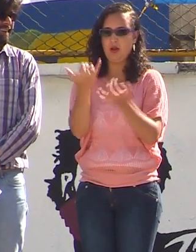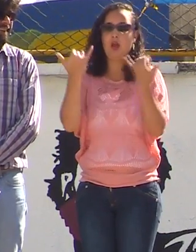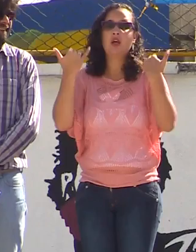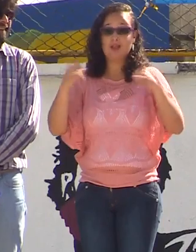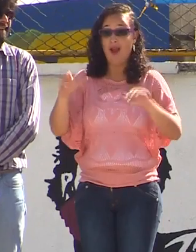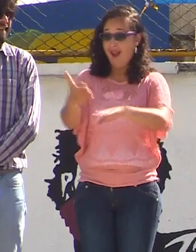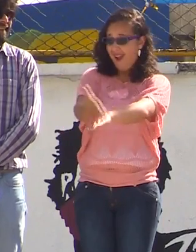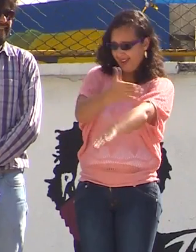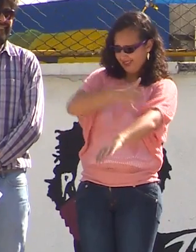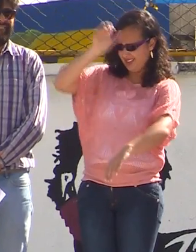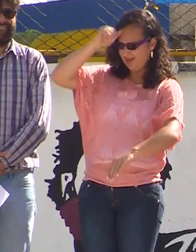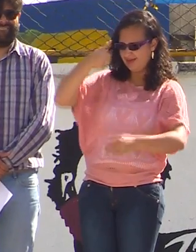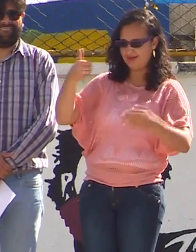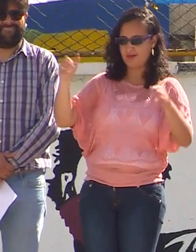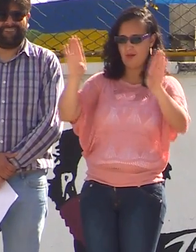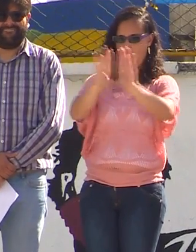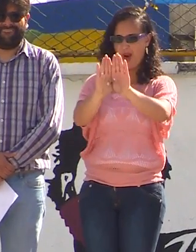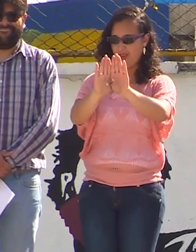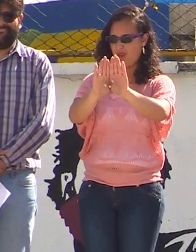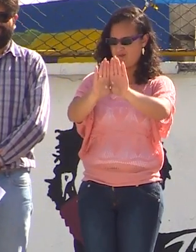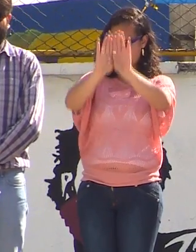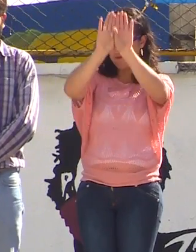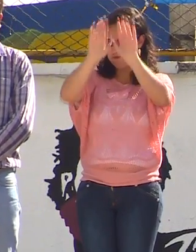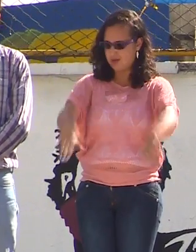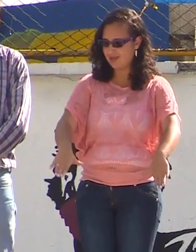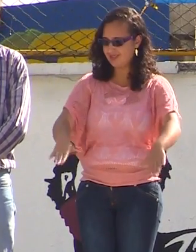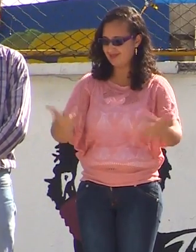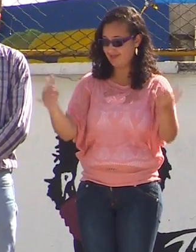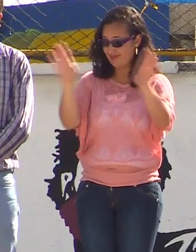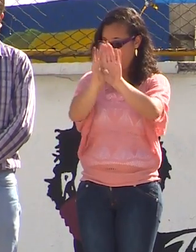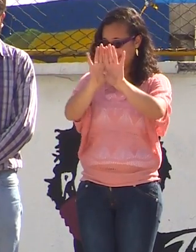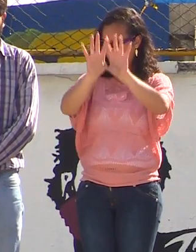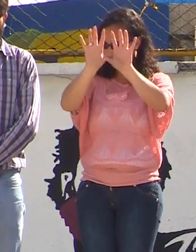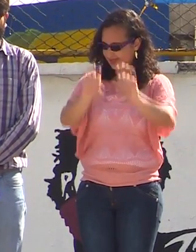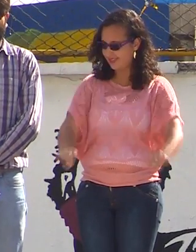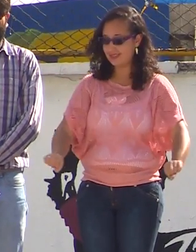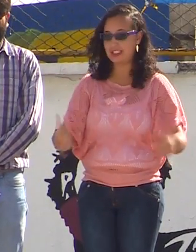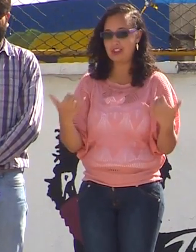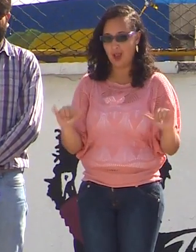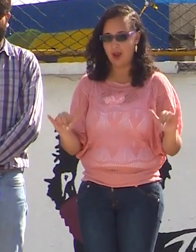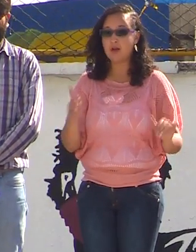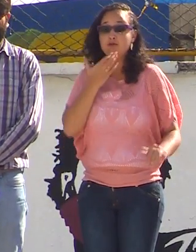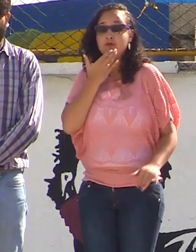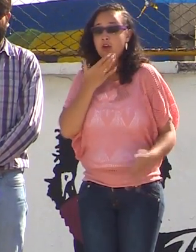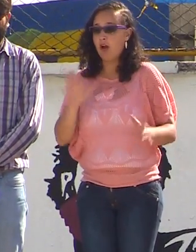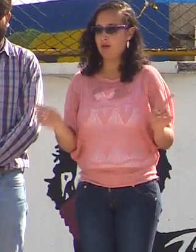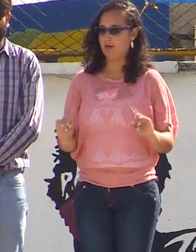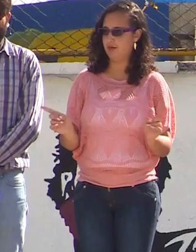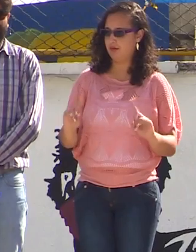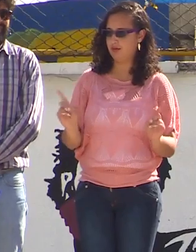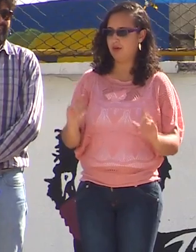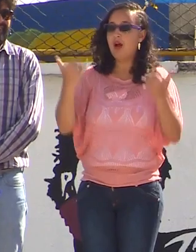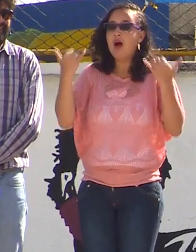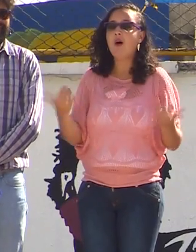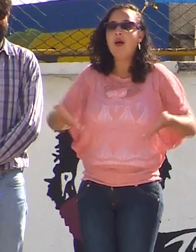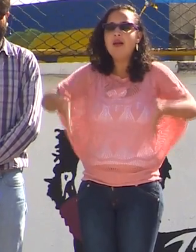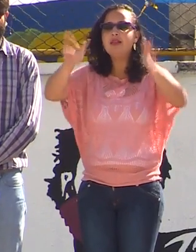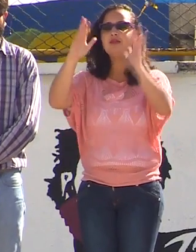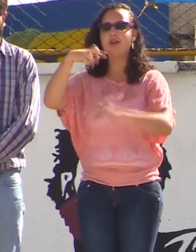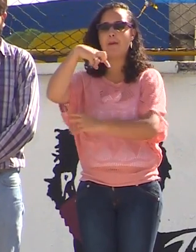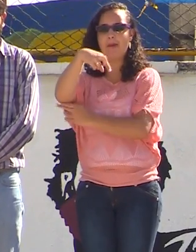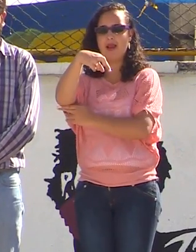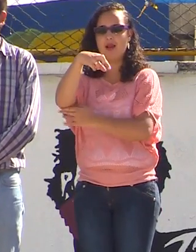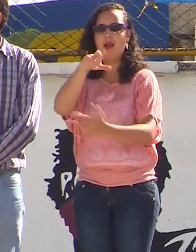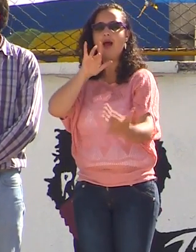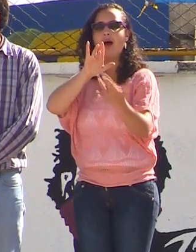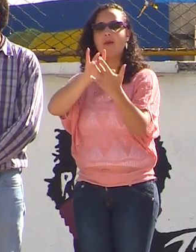derribado la puerta del búnker. Lo vamos a convertir en un monumento digno de